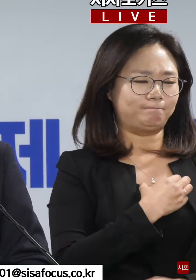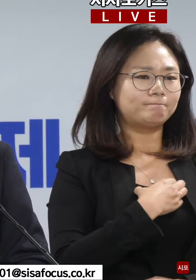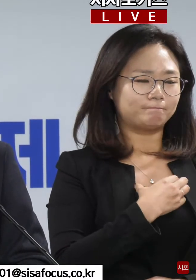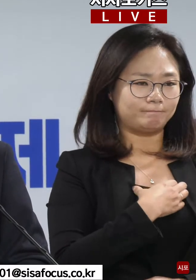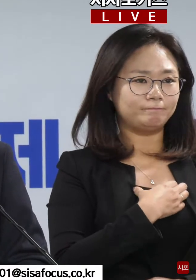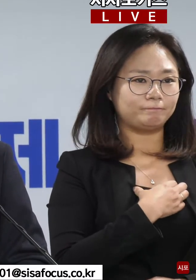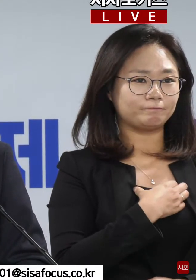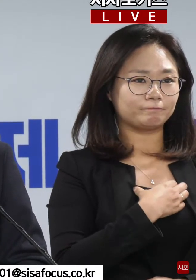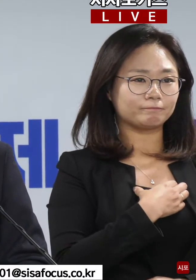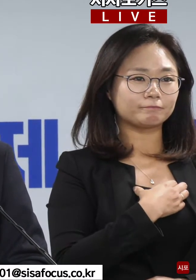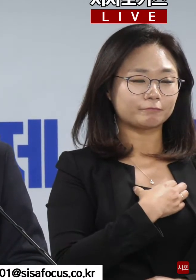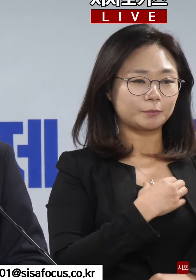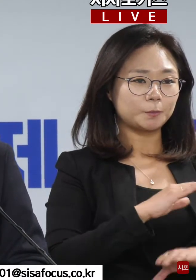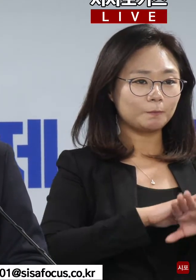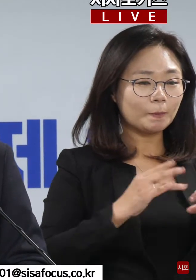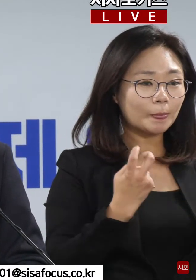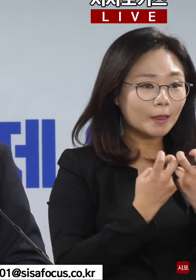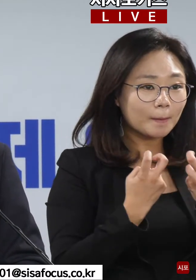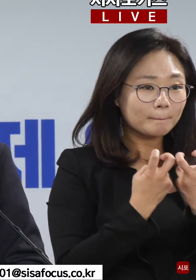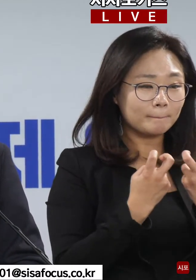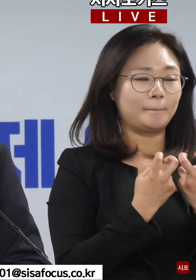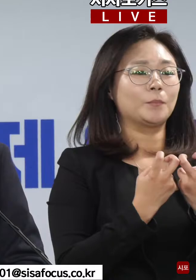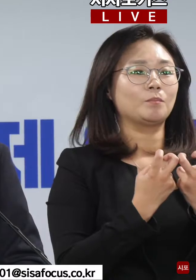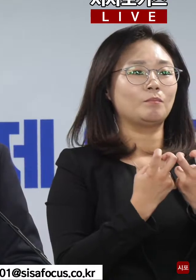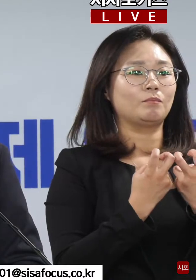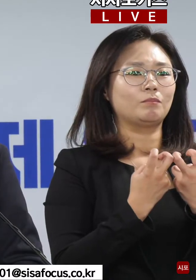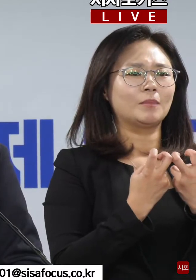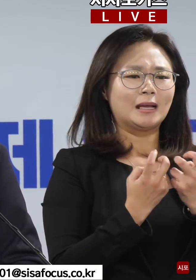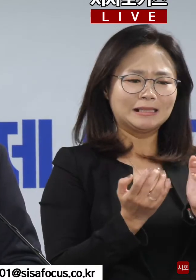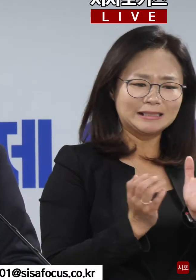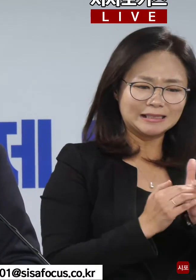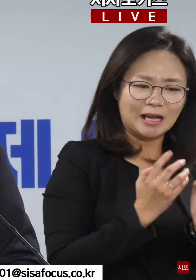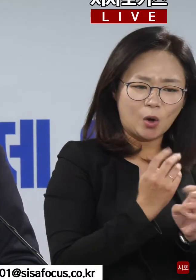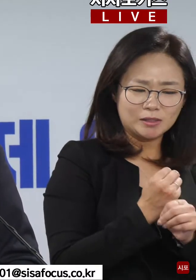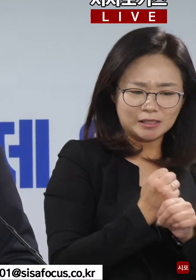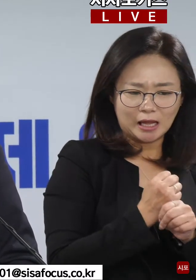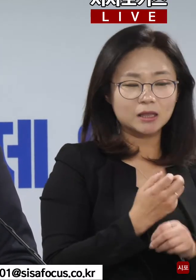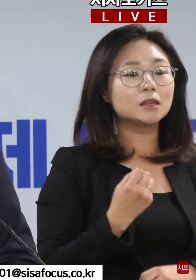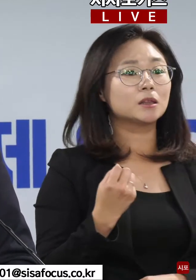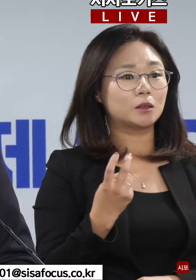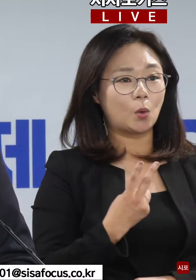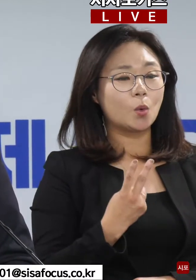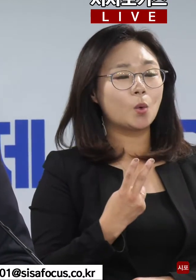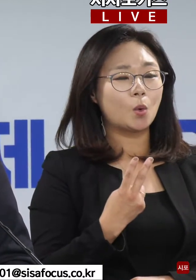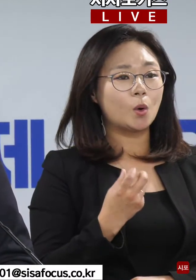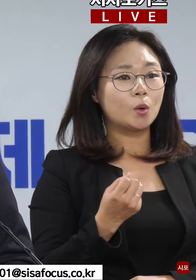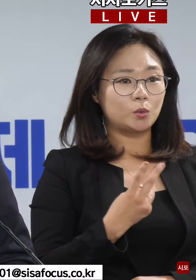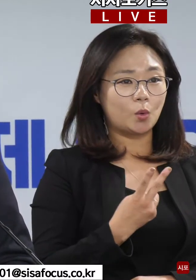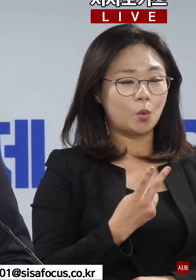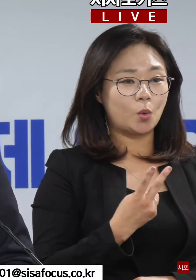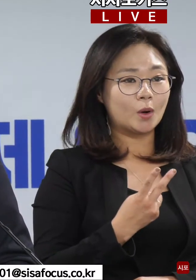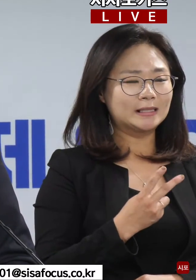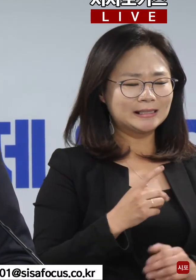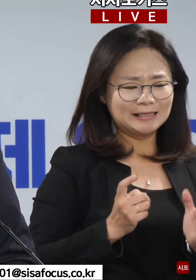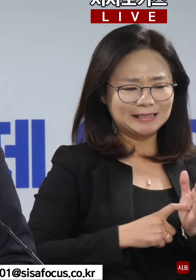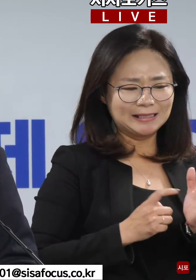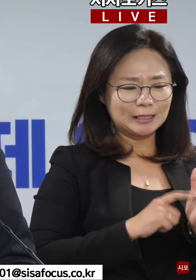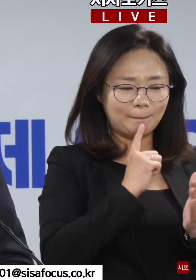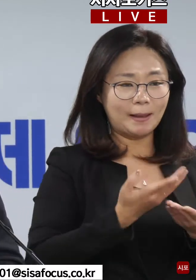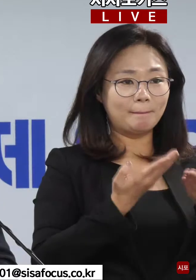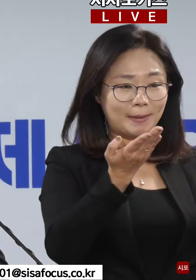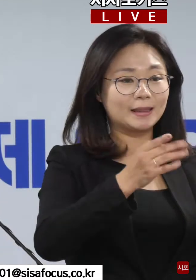게 코로나19 이 위기 상황이 언제까지 갈 것이냐. 그리고 이제 그 후보님께서 그 긴급